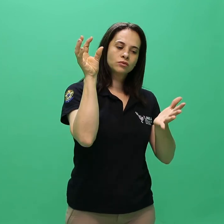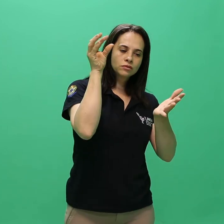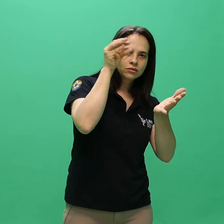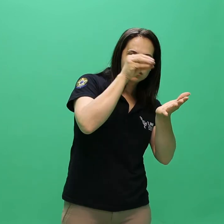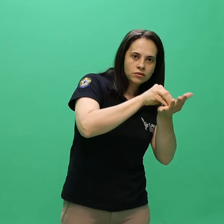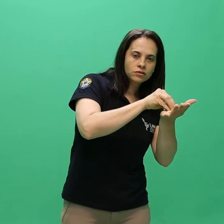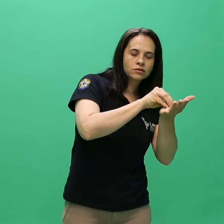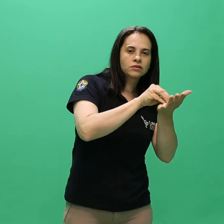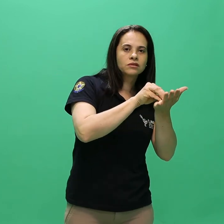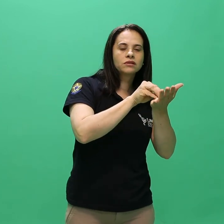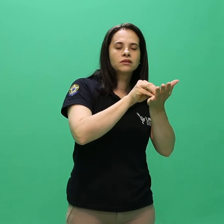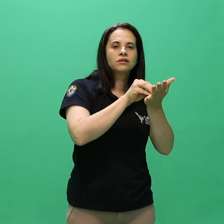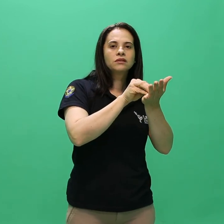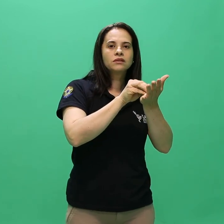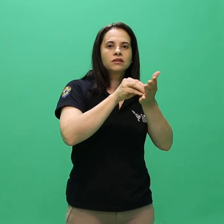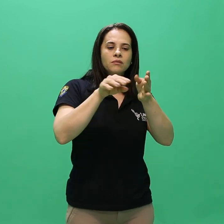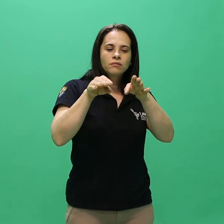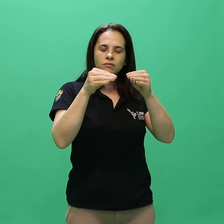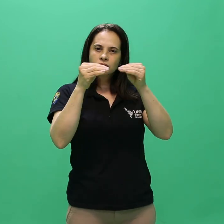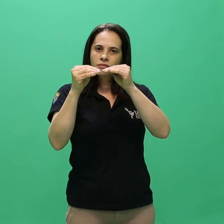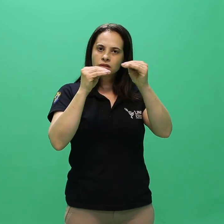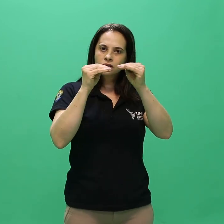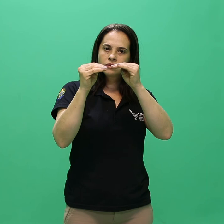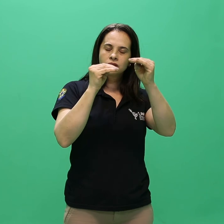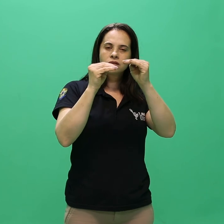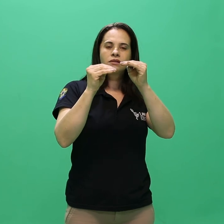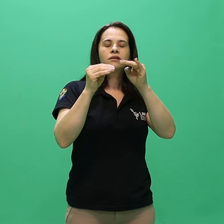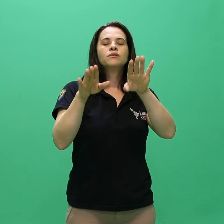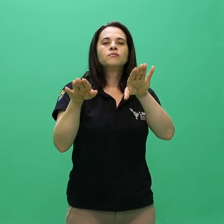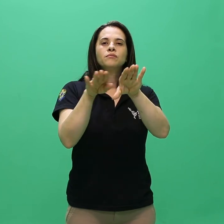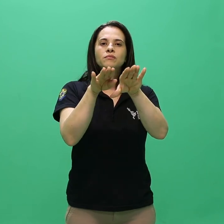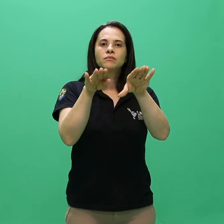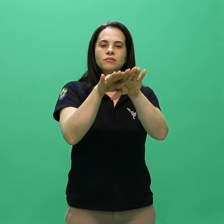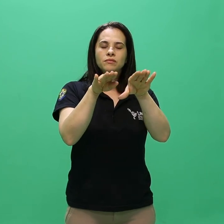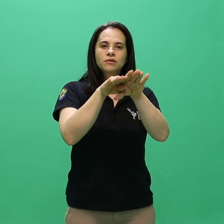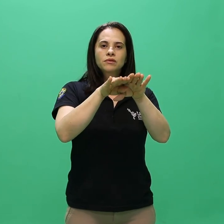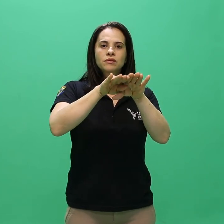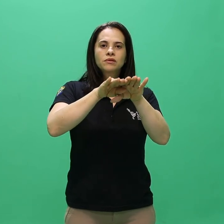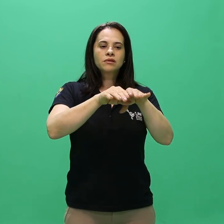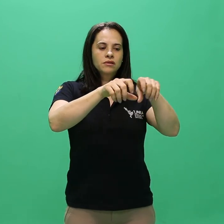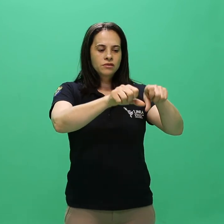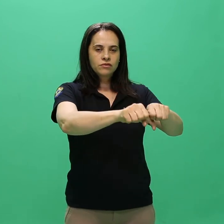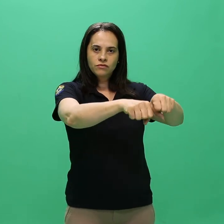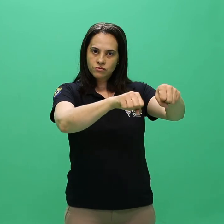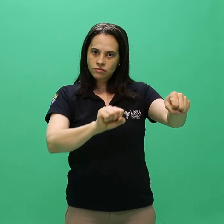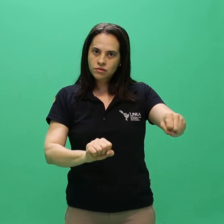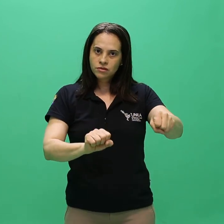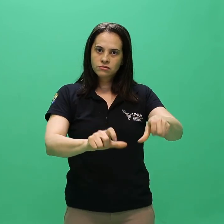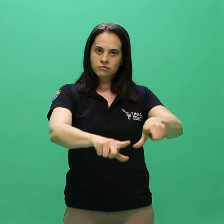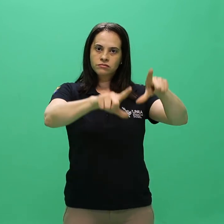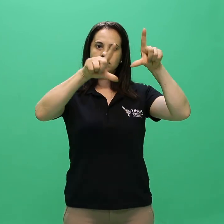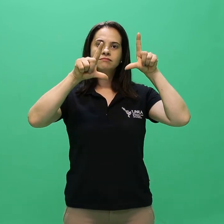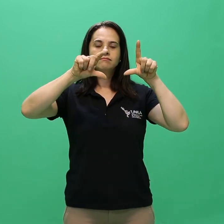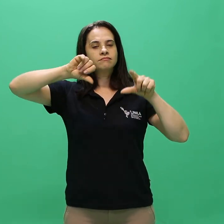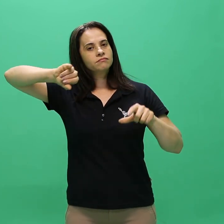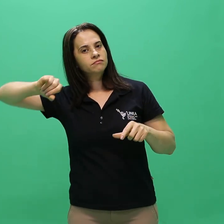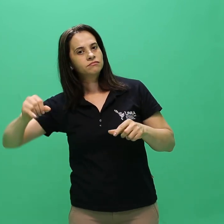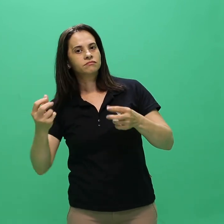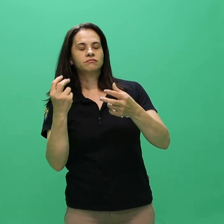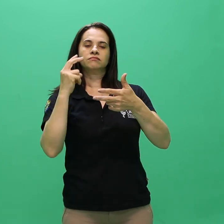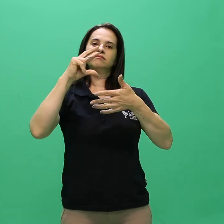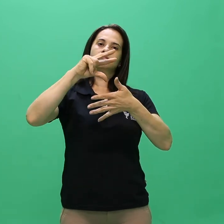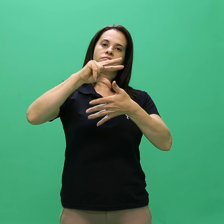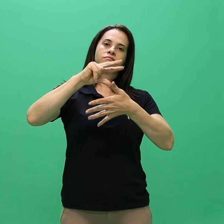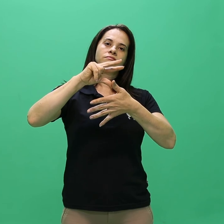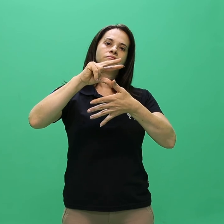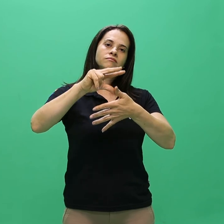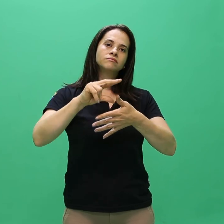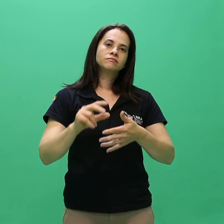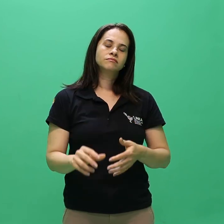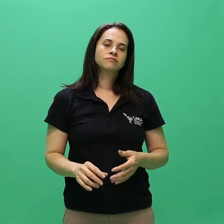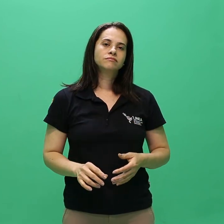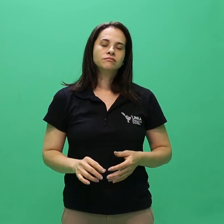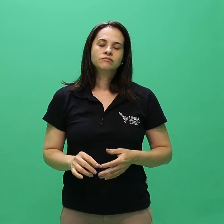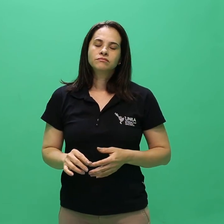A